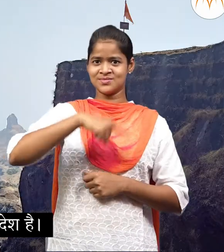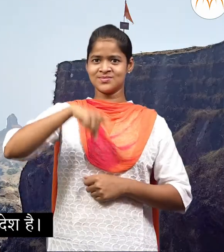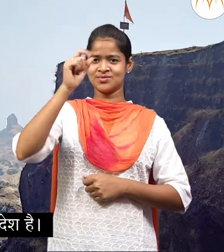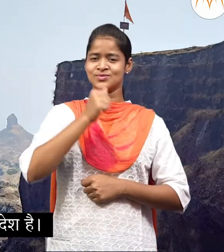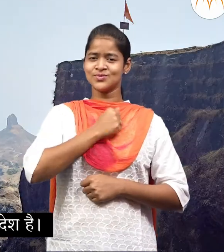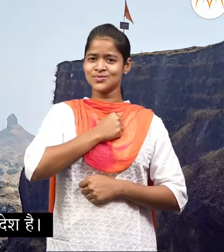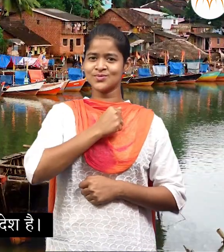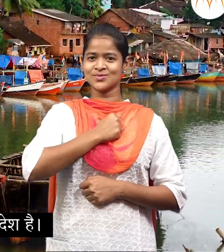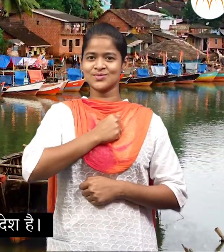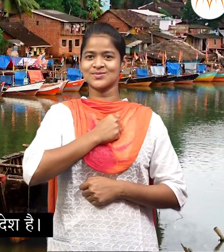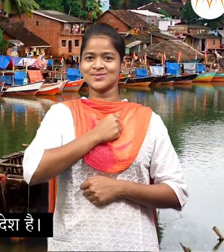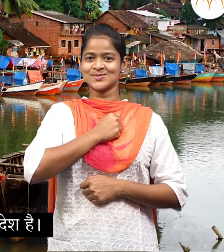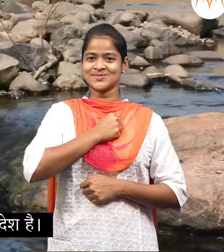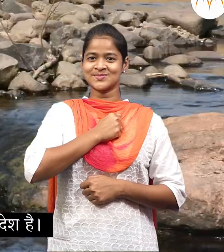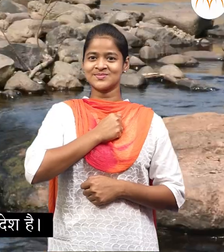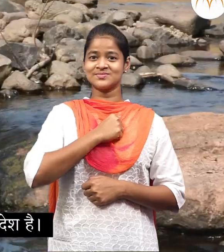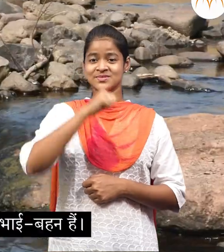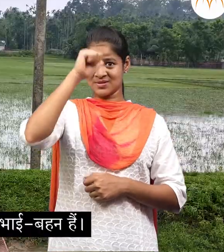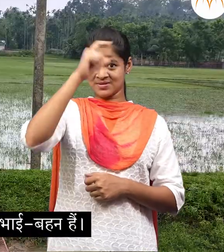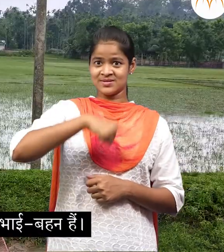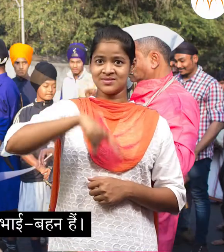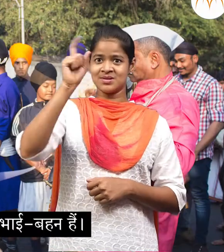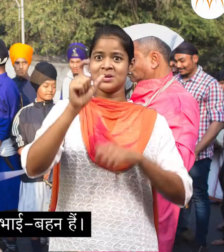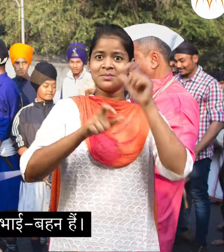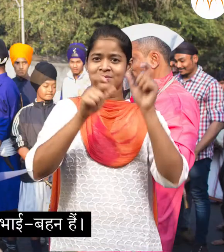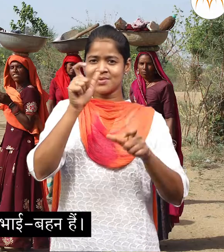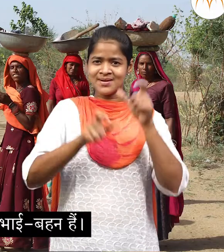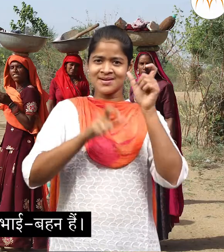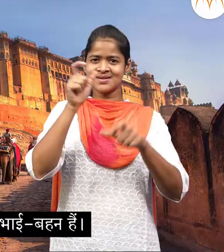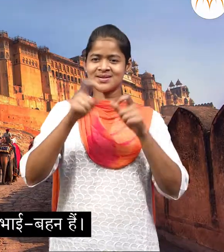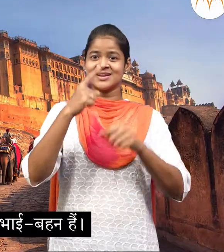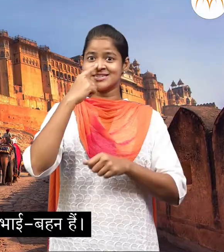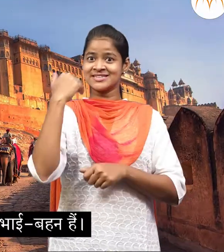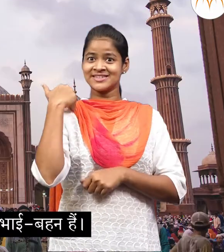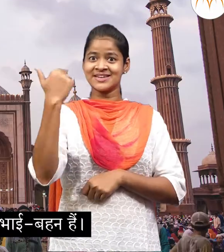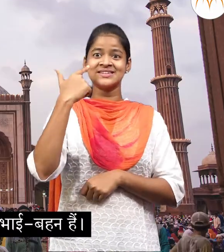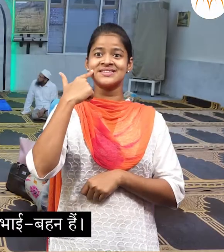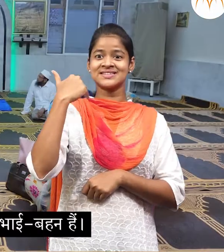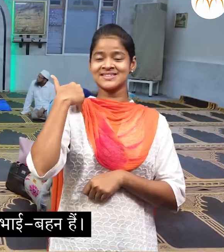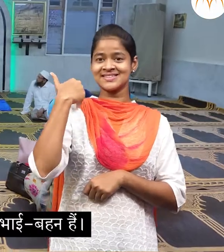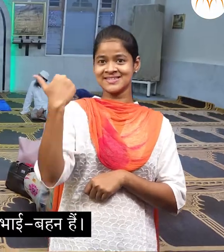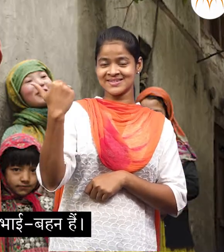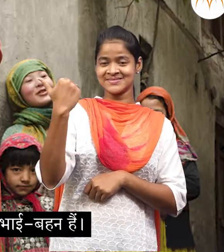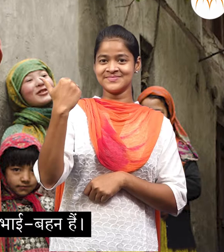भारत मेरा देश है, सभी भारतीय मेरे भाई बहन हैं,